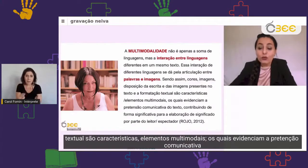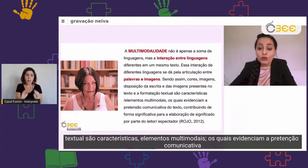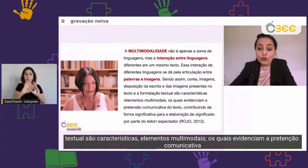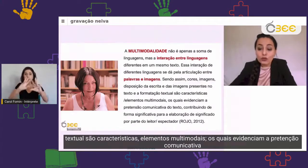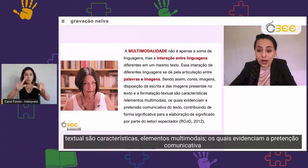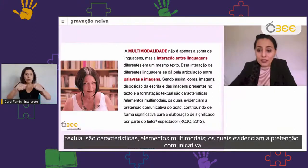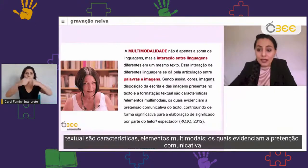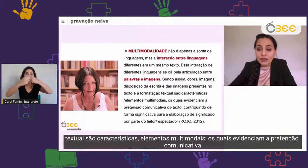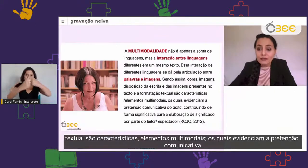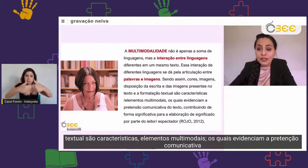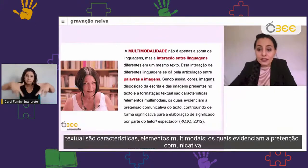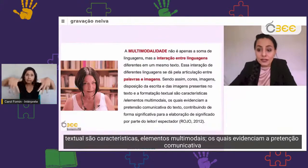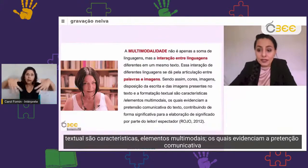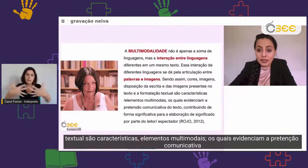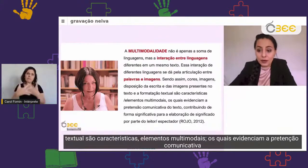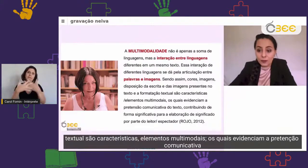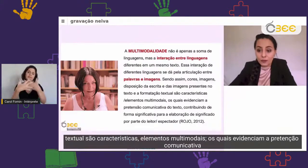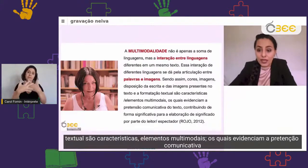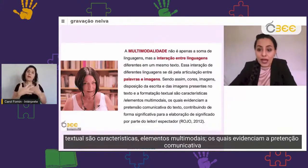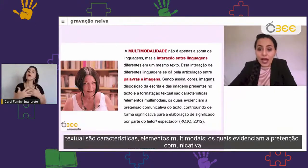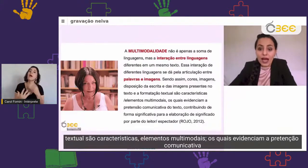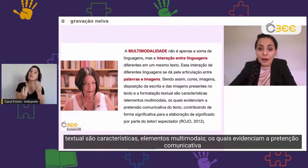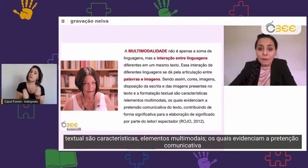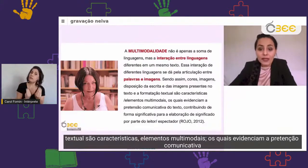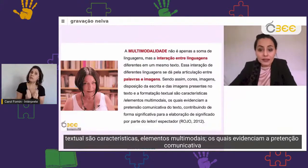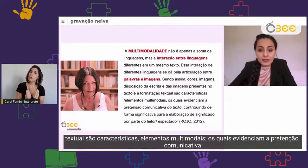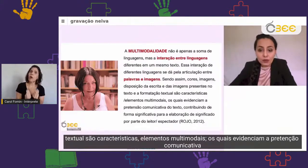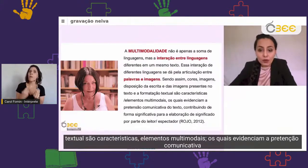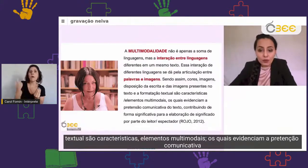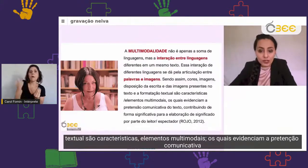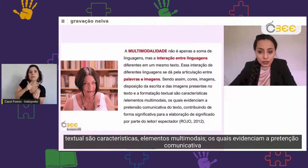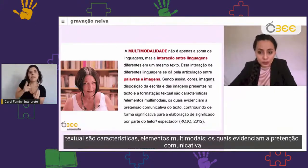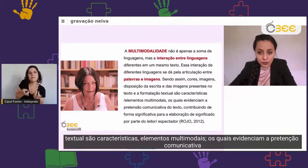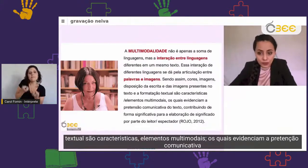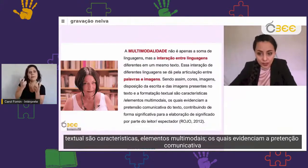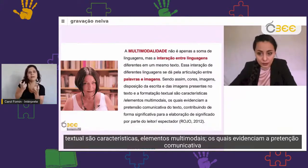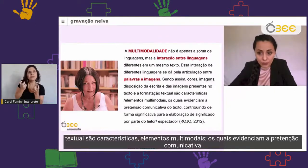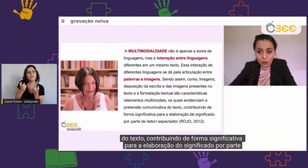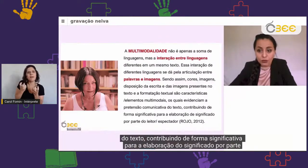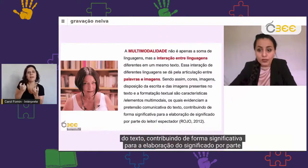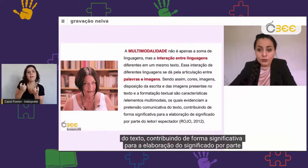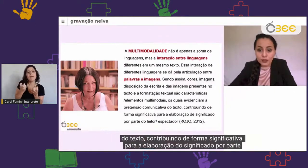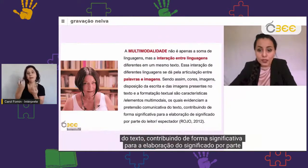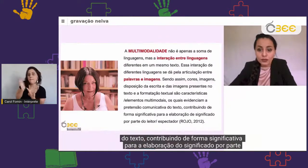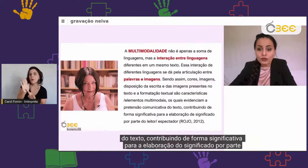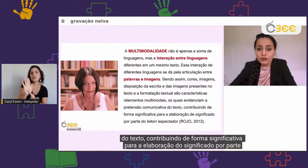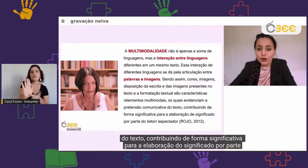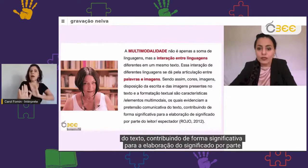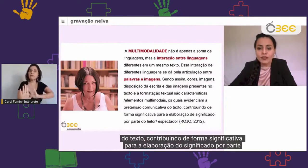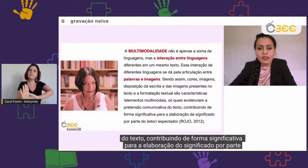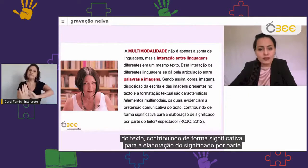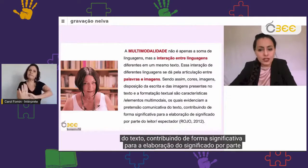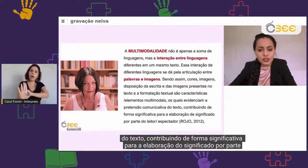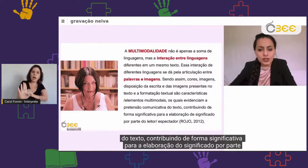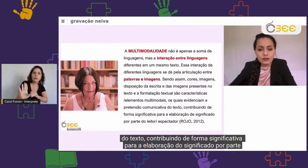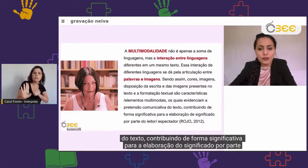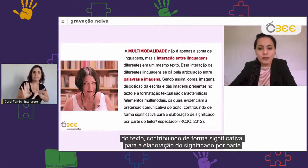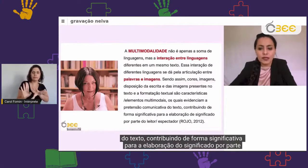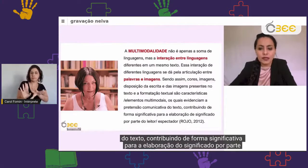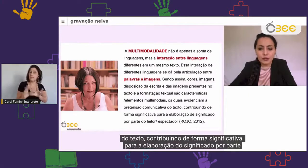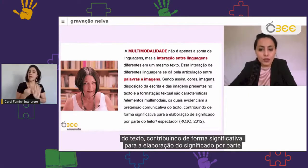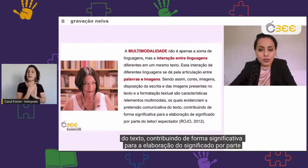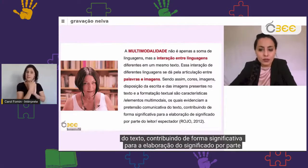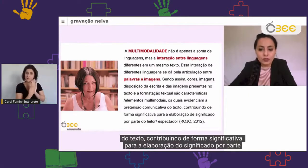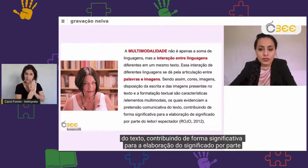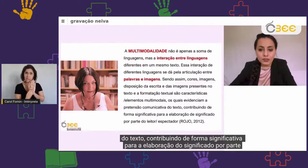multimodais, os quais evidenciam a pretensão comunicativa do texto, contribuindo de forma